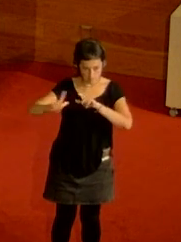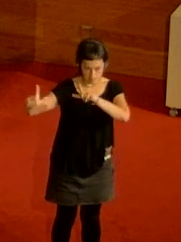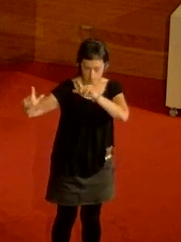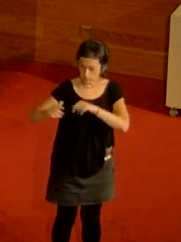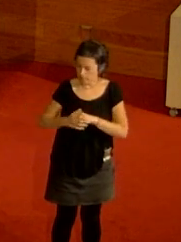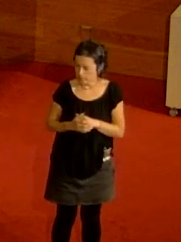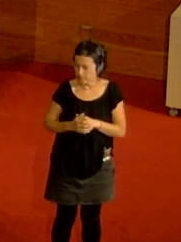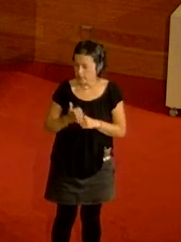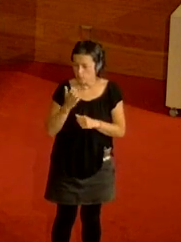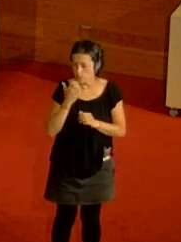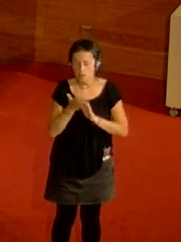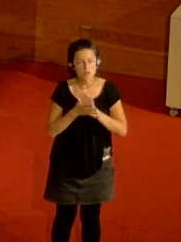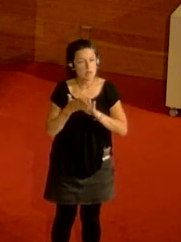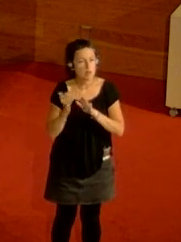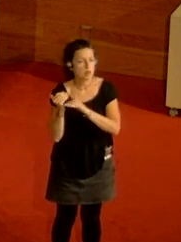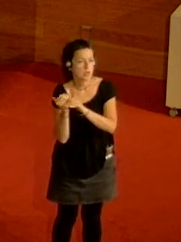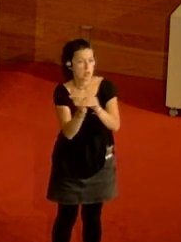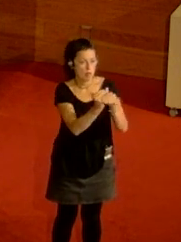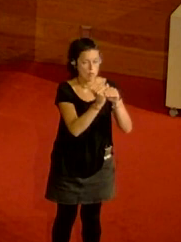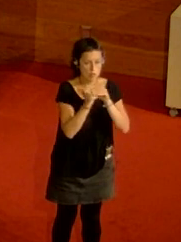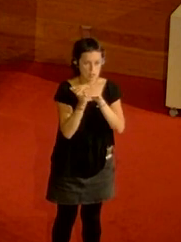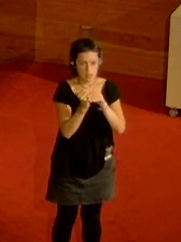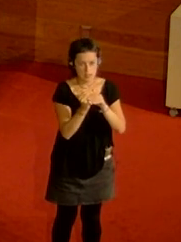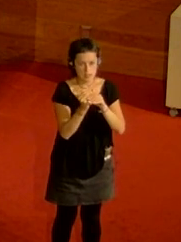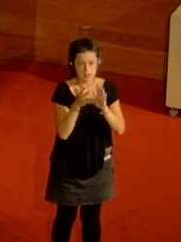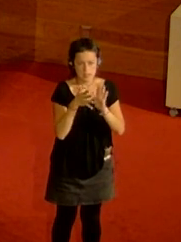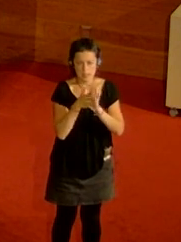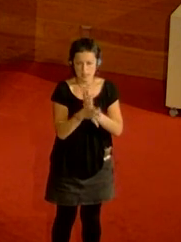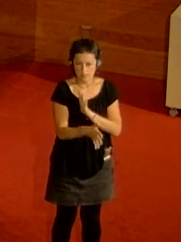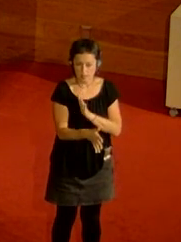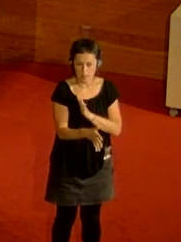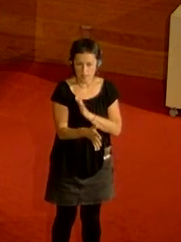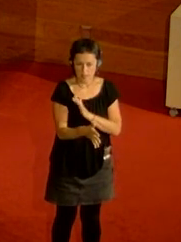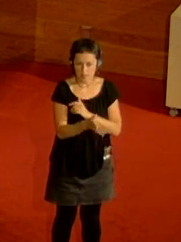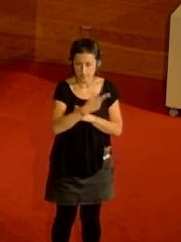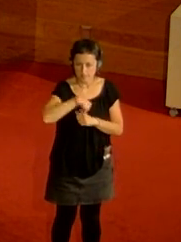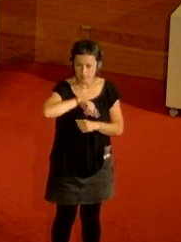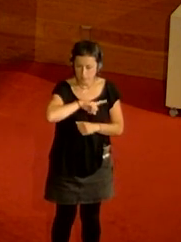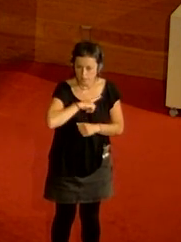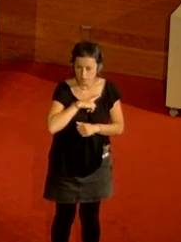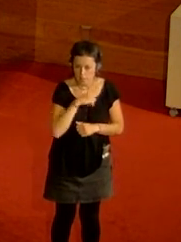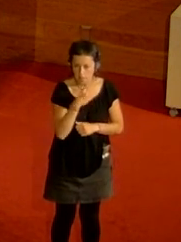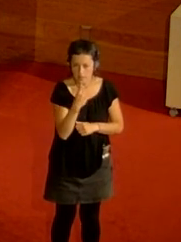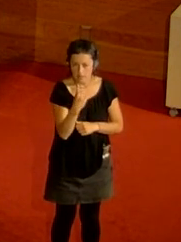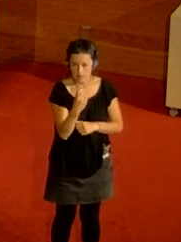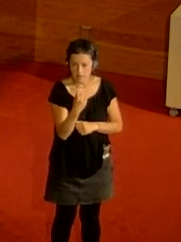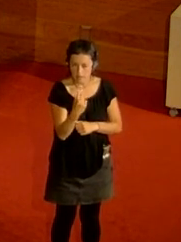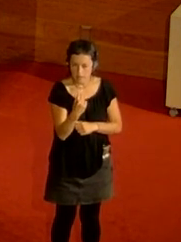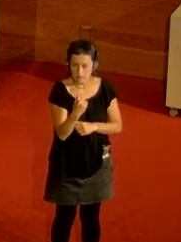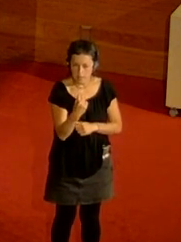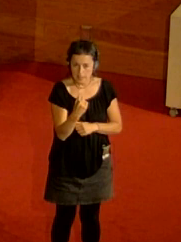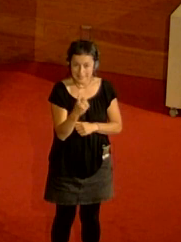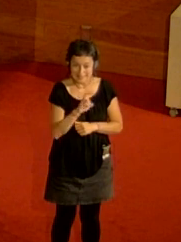hablamos de homogeneidad hablamos de la necesidad de eh de e sacrificar la